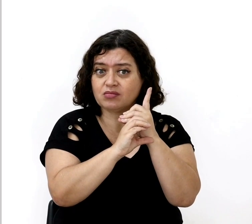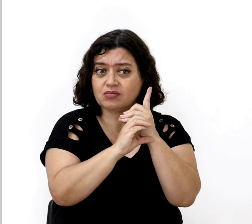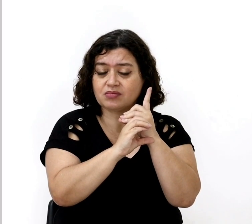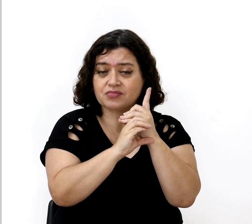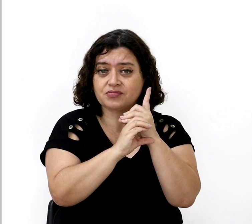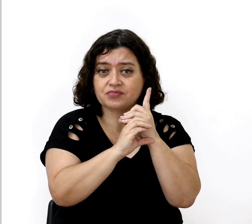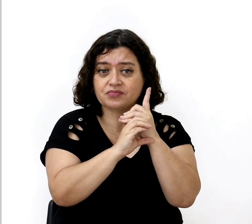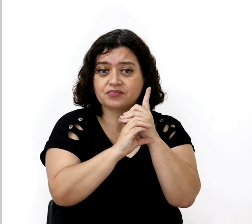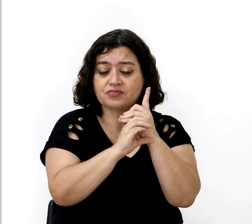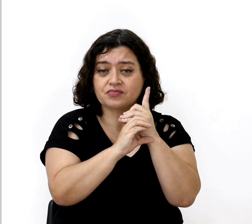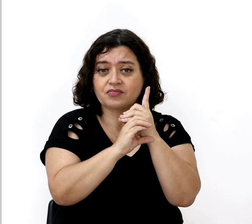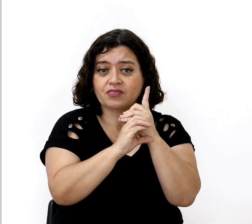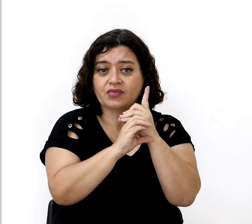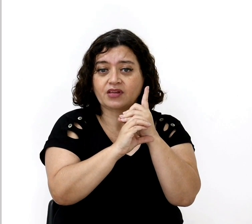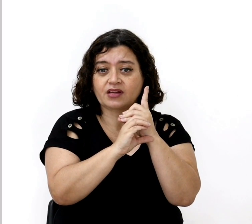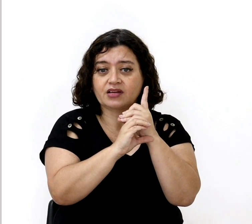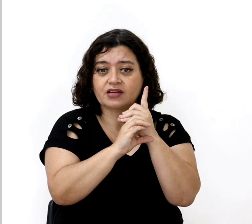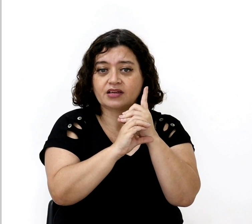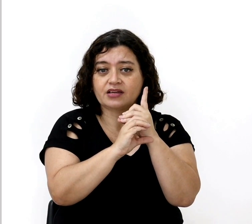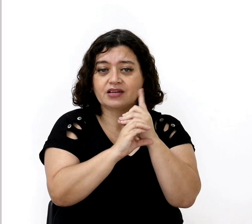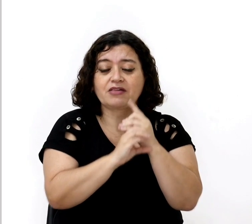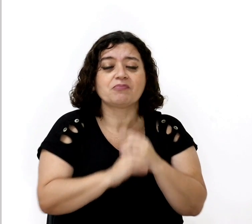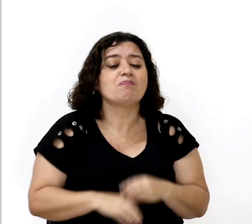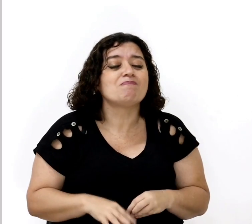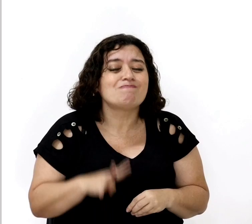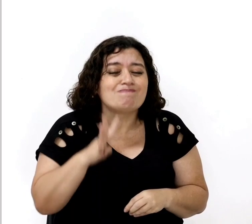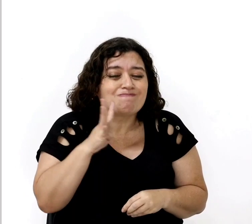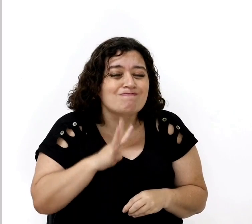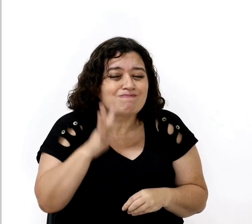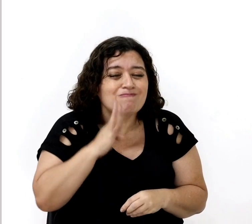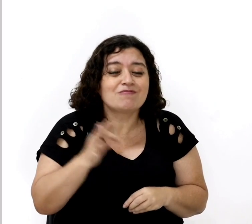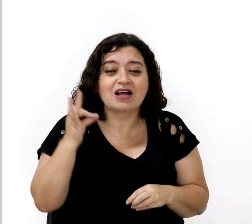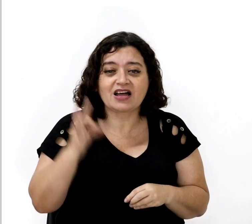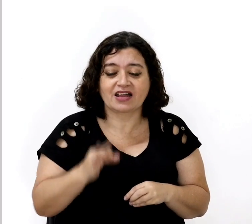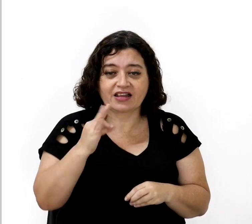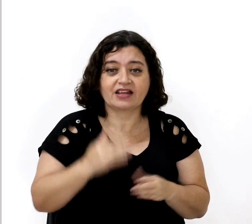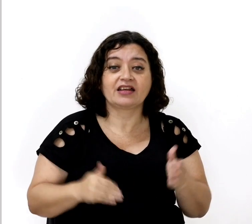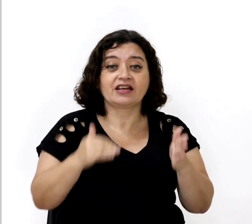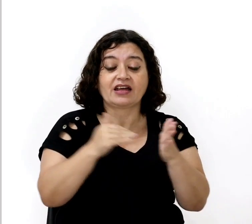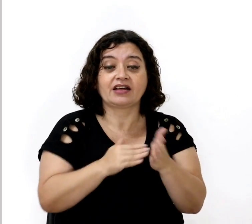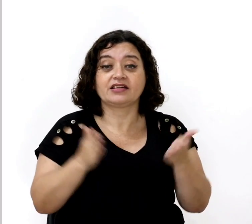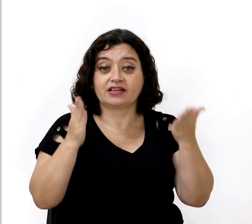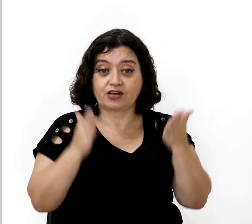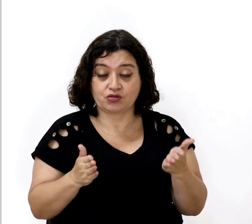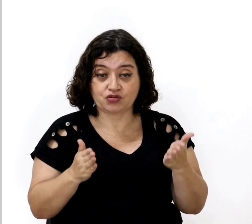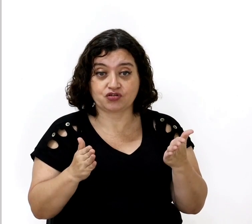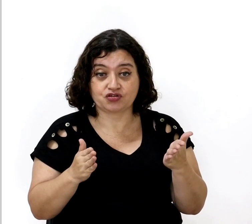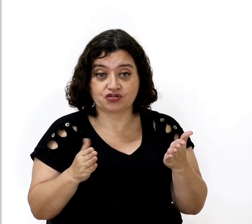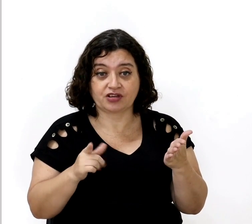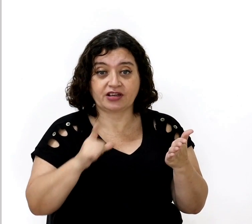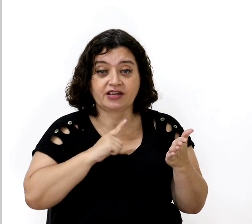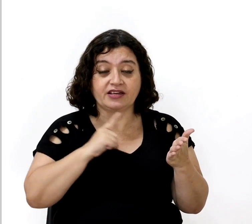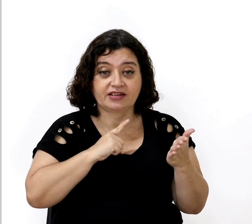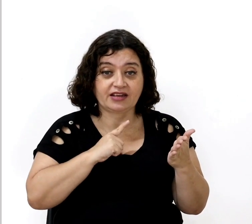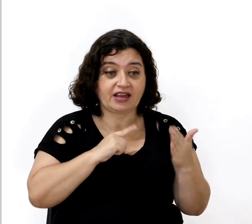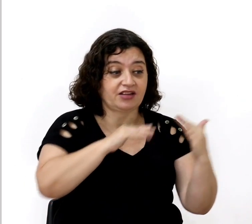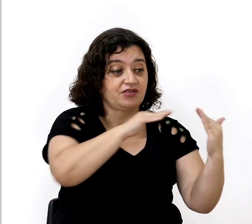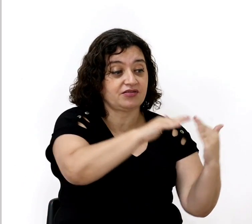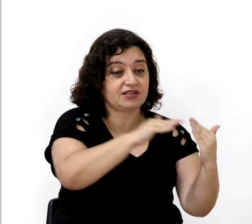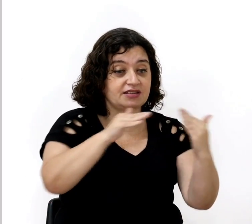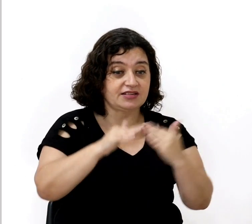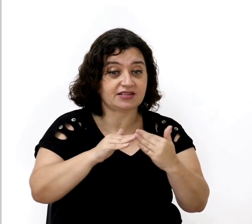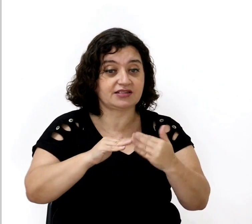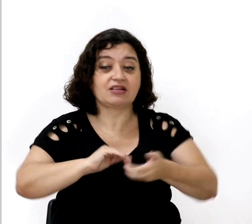e, meu amado, como que deu o resultado isso? Até hoje, porque eu estava naquele culto, tem vizinho que